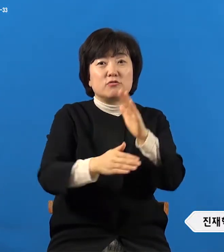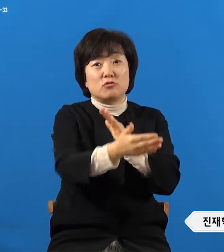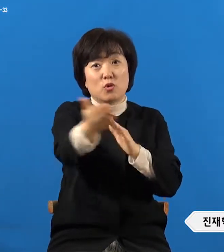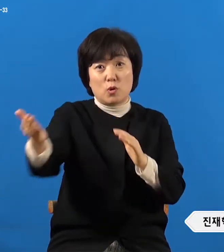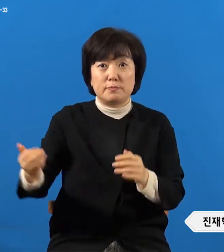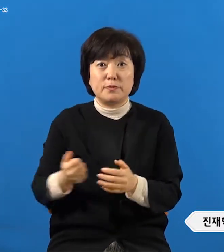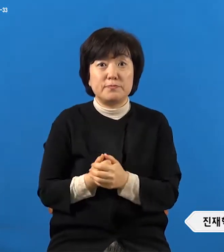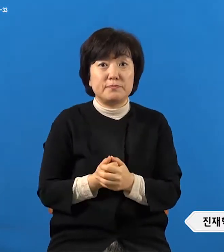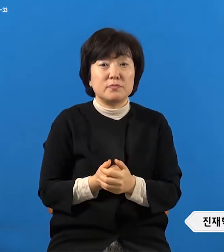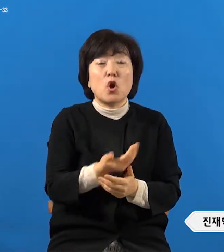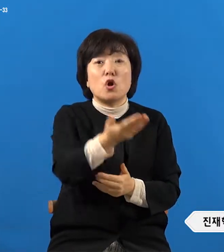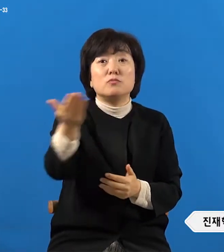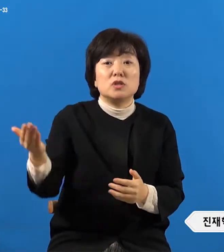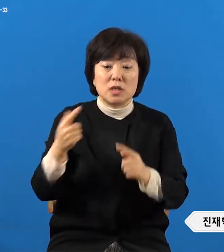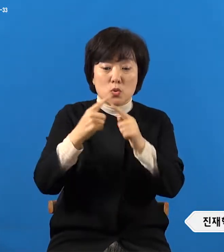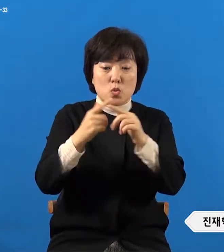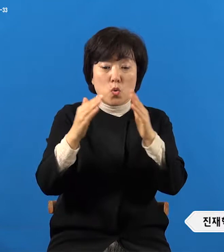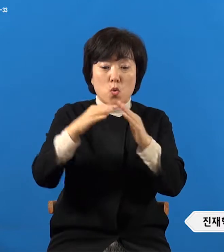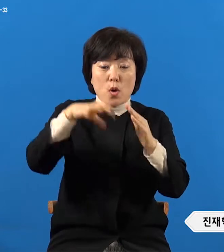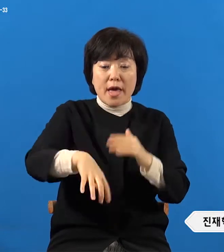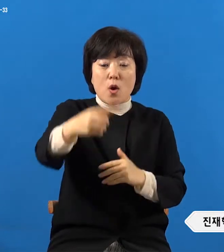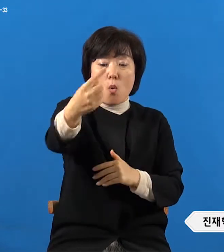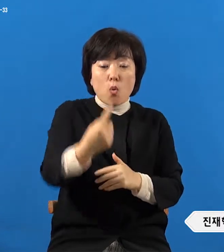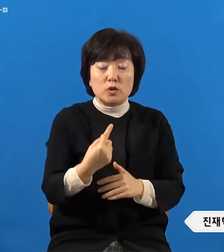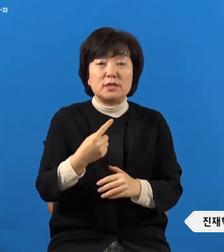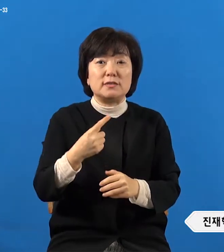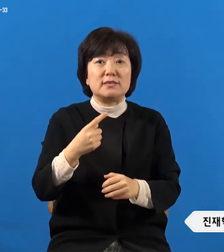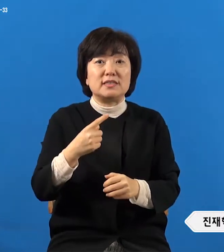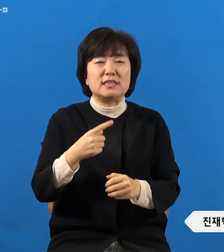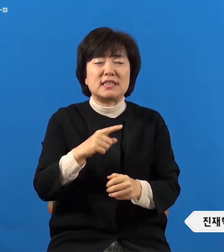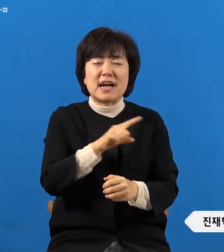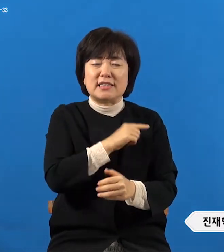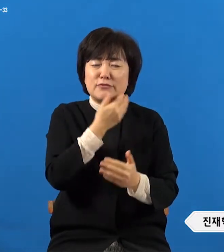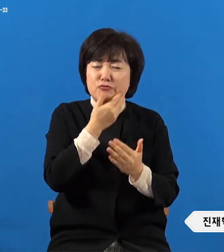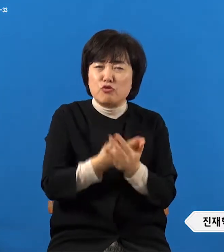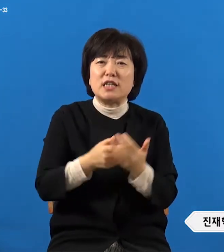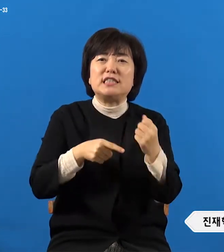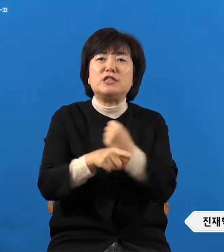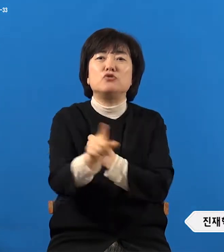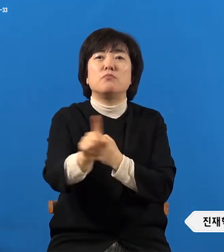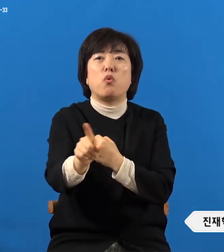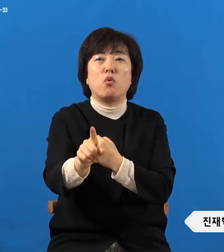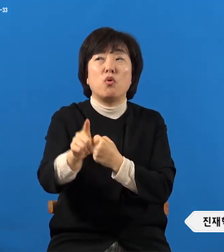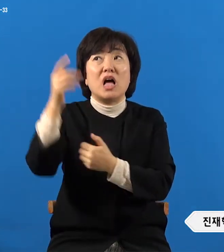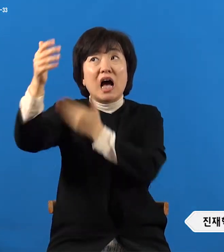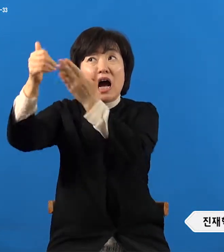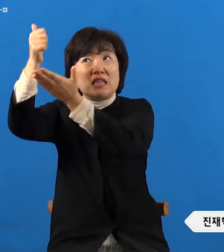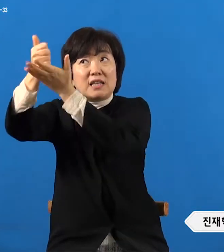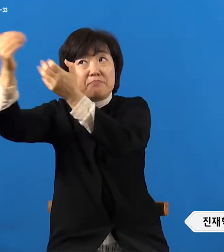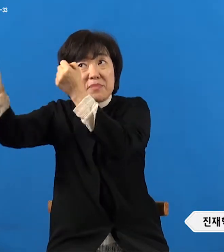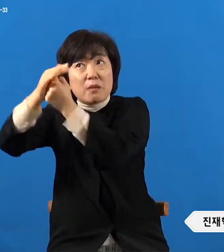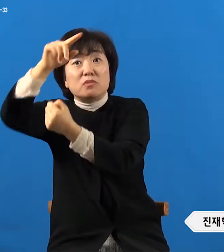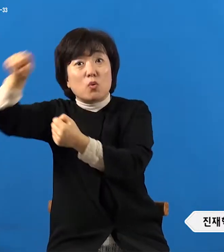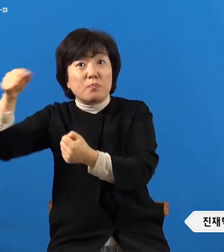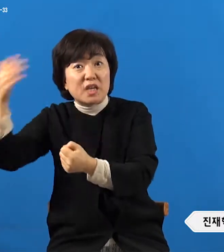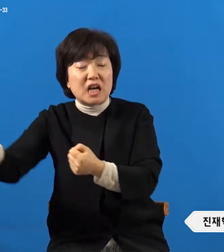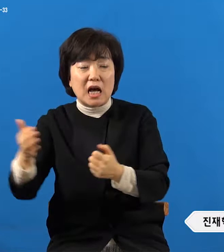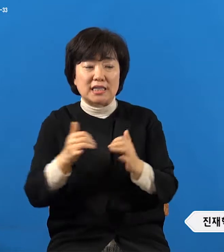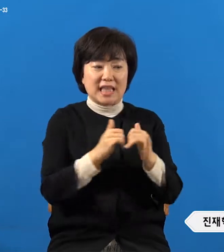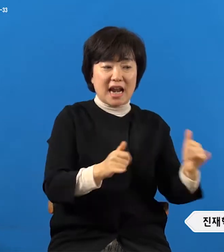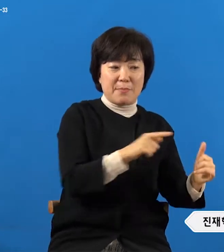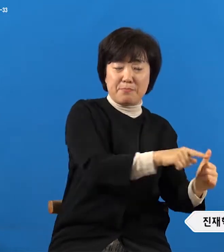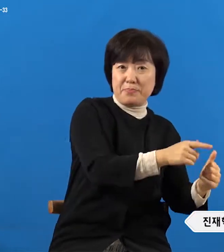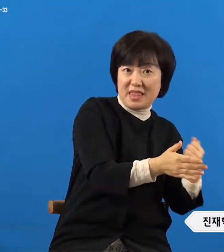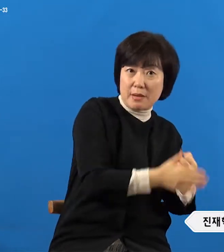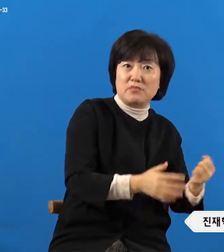오늘 우리가 하나님 앞에 나오는 가장 중요한 이유가 과연 무엇입니까? 하나님입니까? 사람입니까?